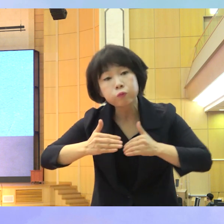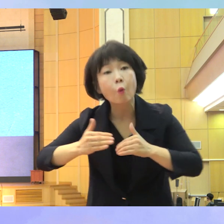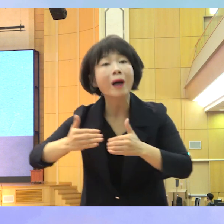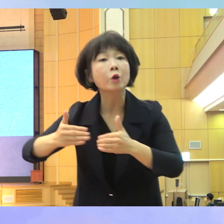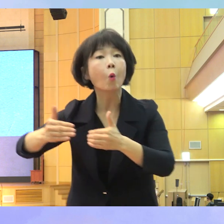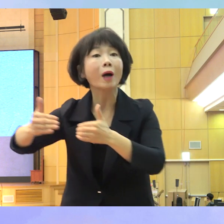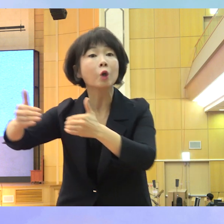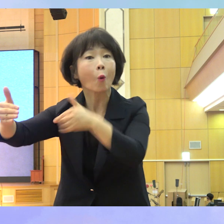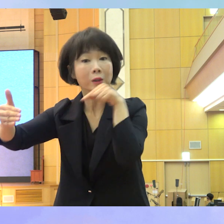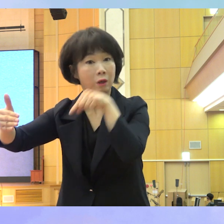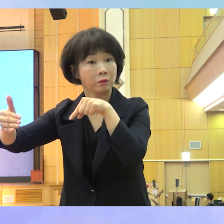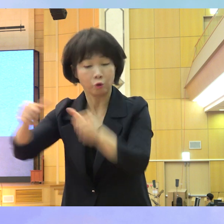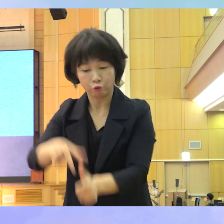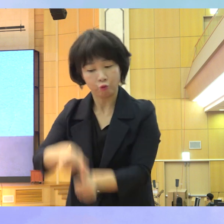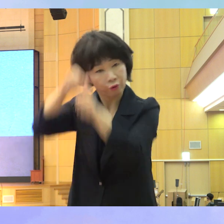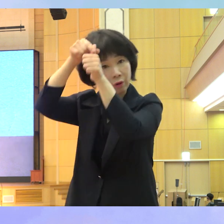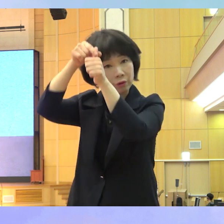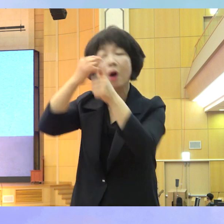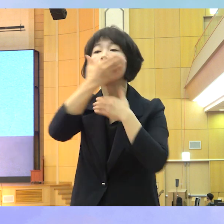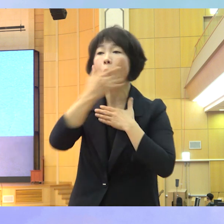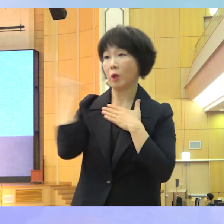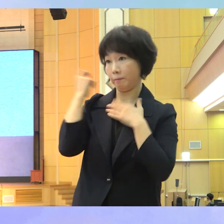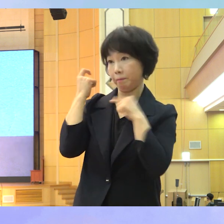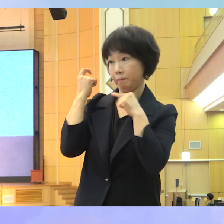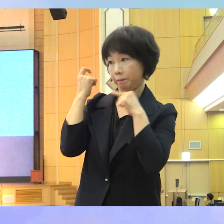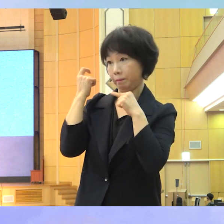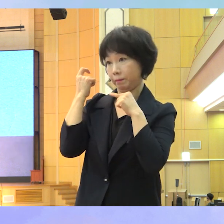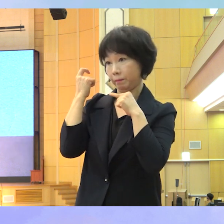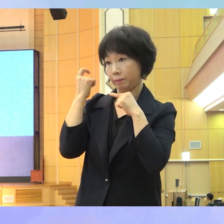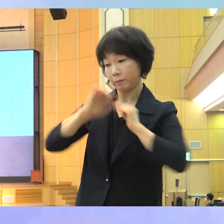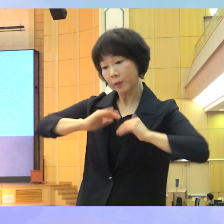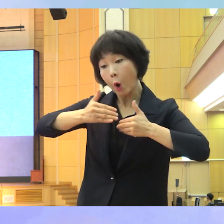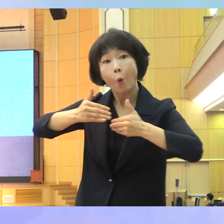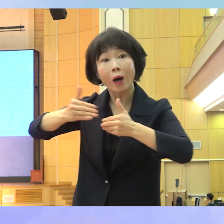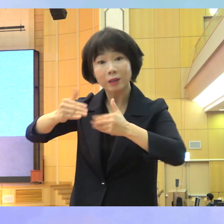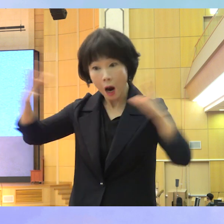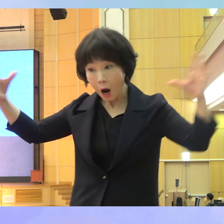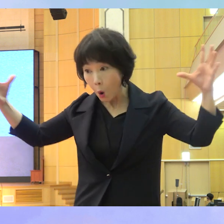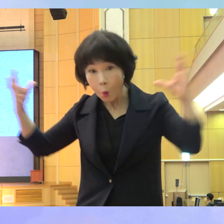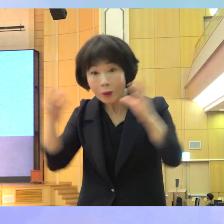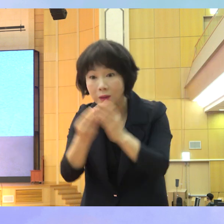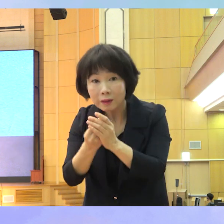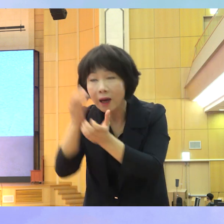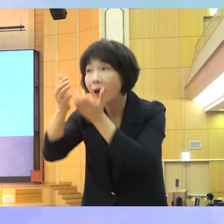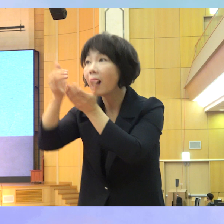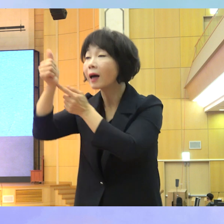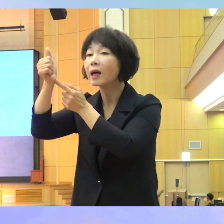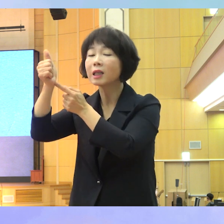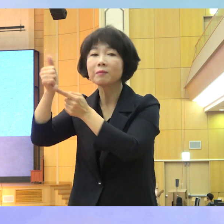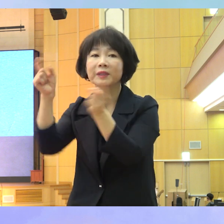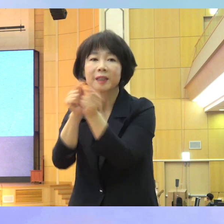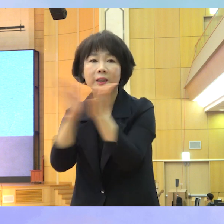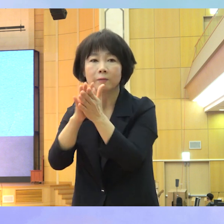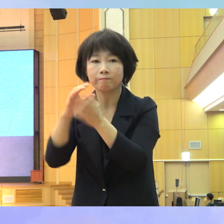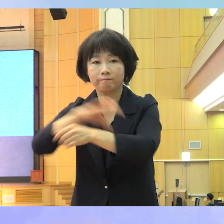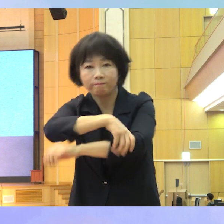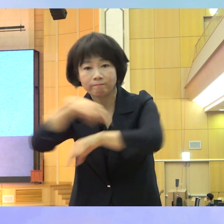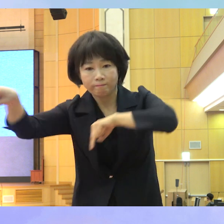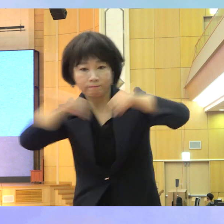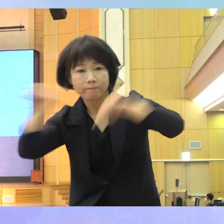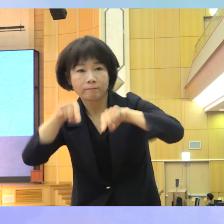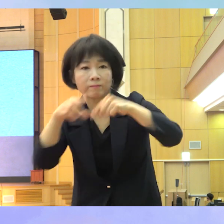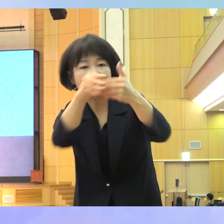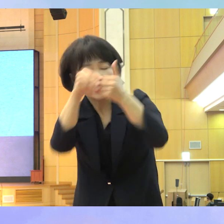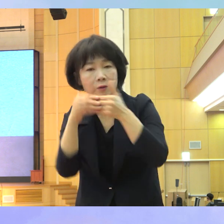자체가 구원이고 복음이고, 그래서 이 과정 전체를 하나님께서 주도하고 계시고 우리와